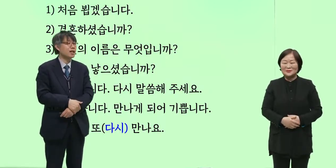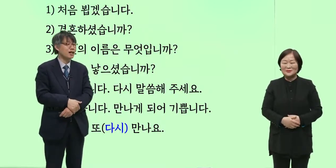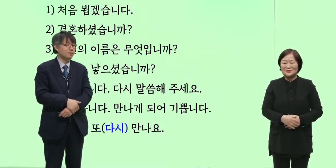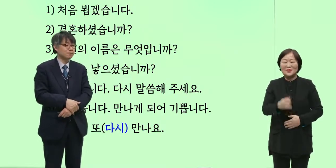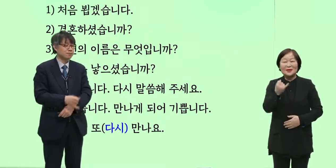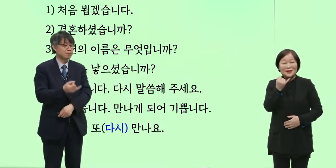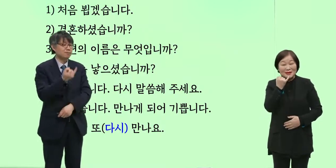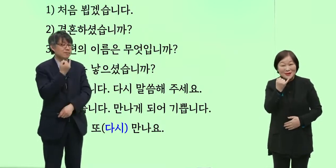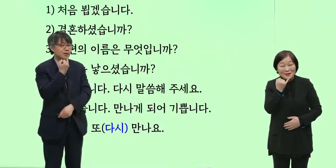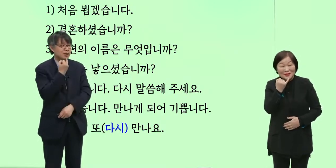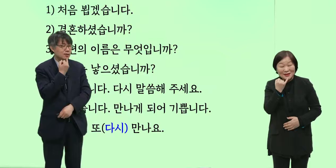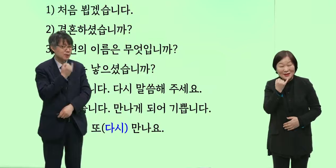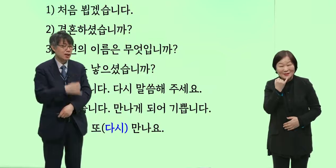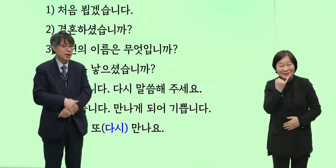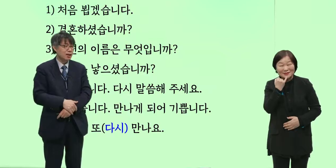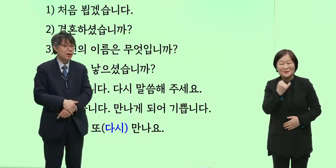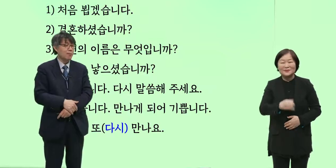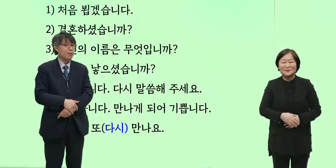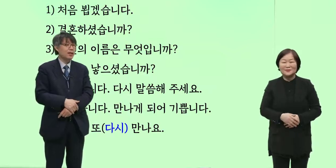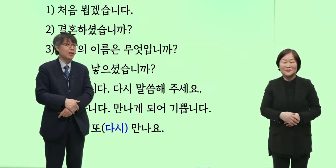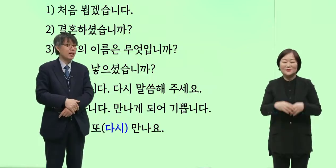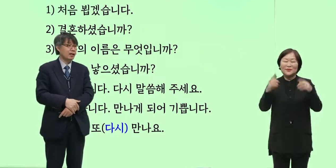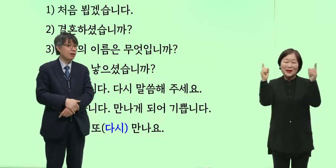괜찮습니다. 괜찮습니다. 만나게 되어